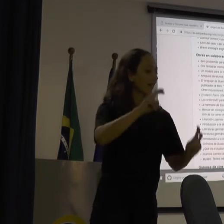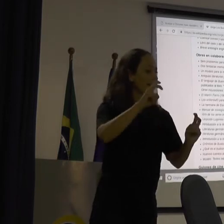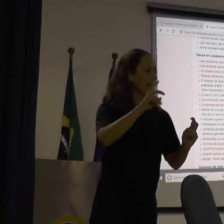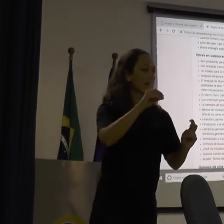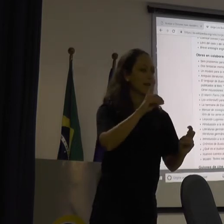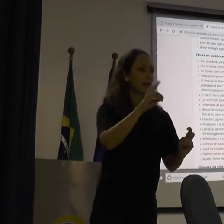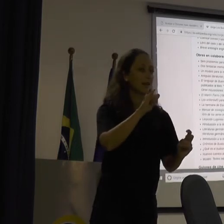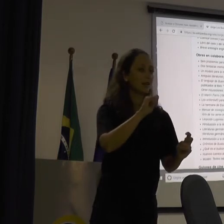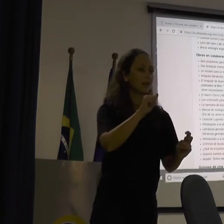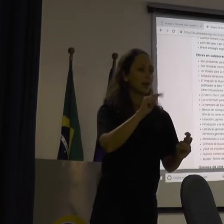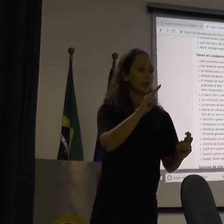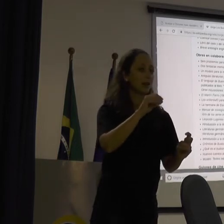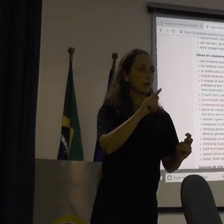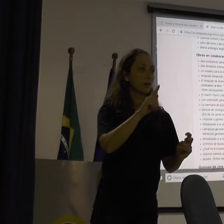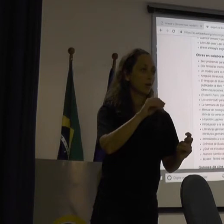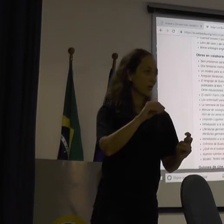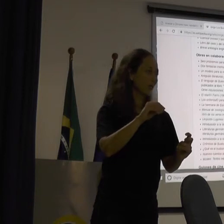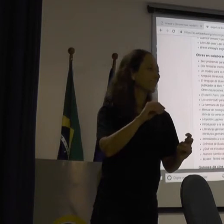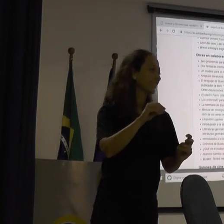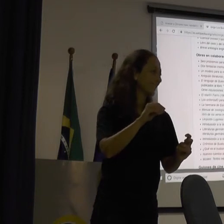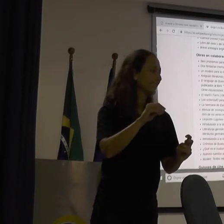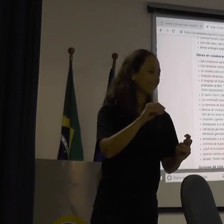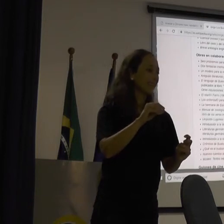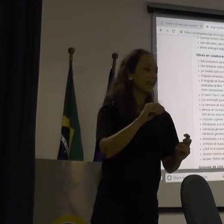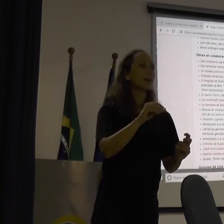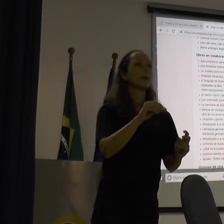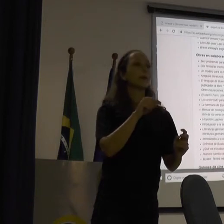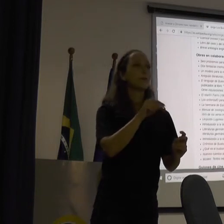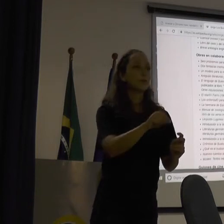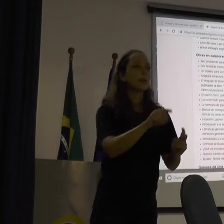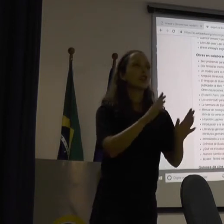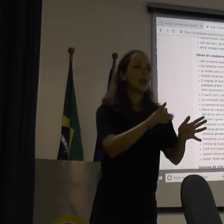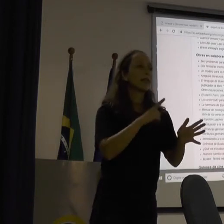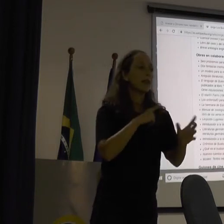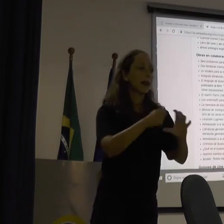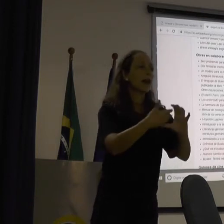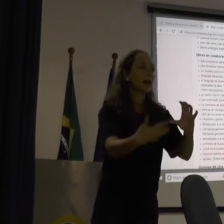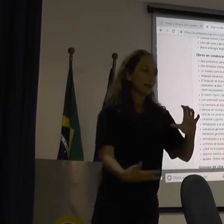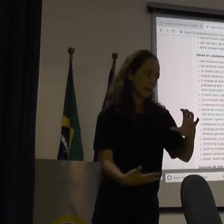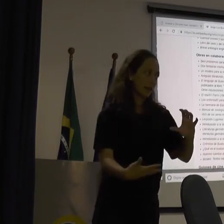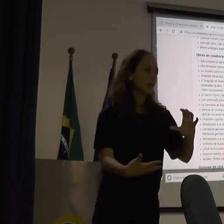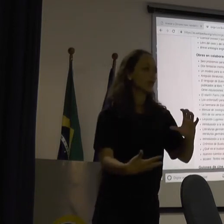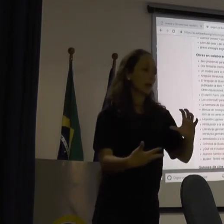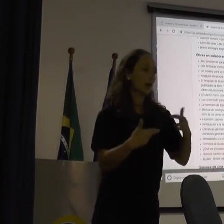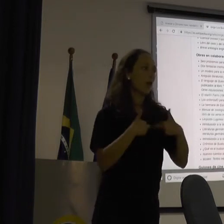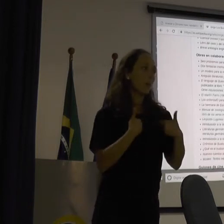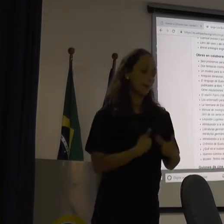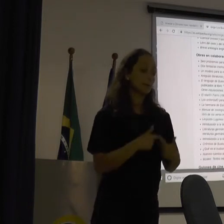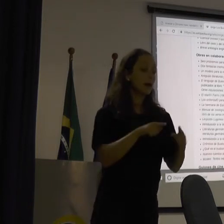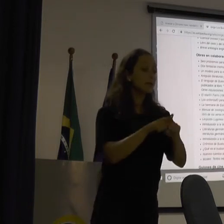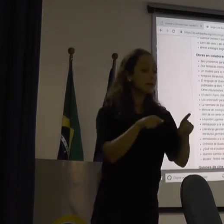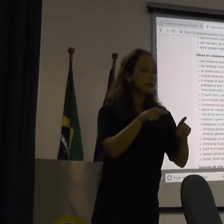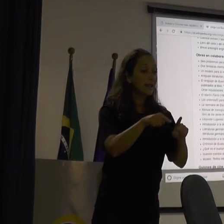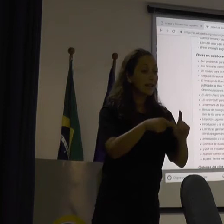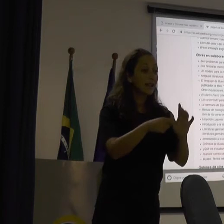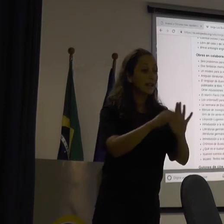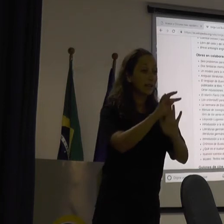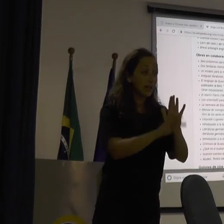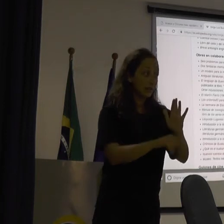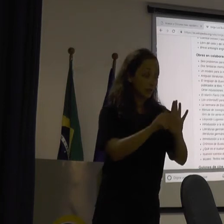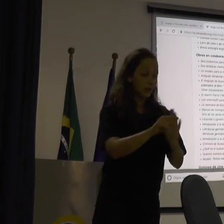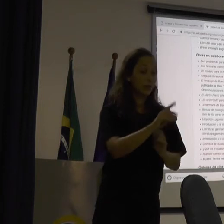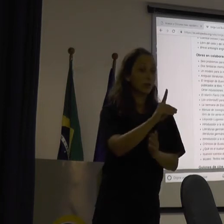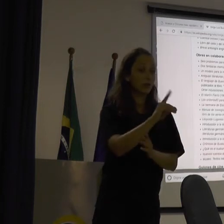ali está, em boa parte, o romance moderno, né? Já no Platão. Está em diálogo porque foi com o diálogo que ele poderia